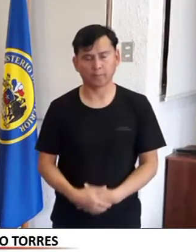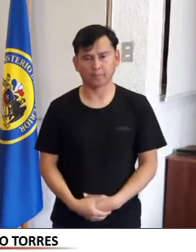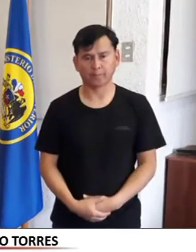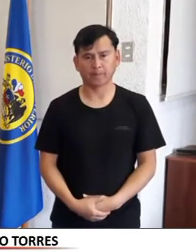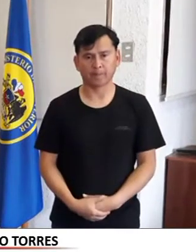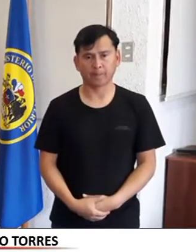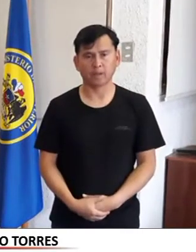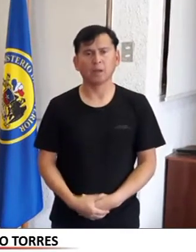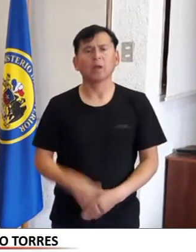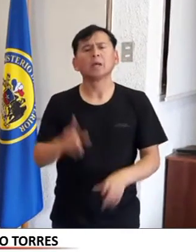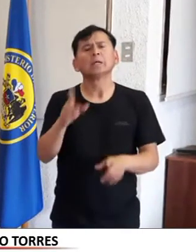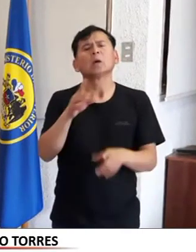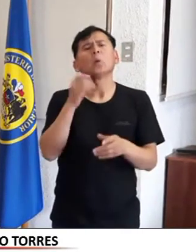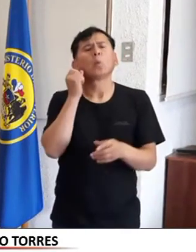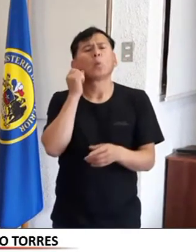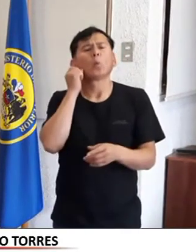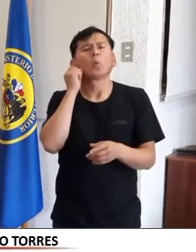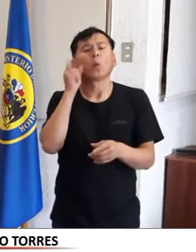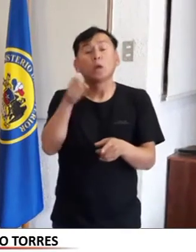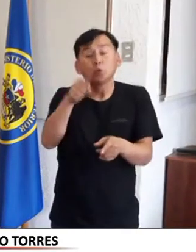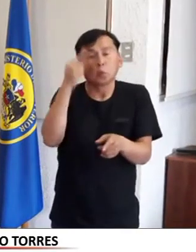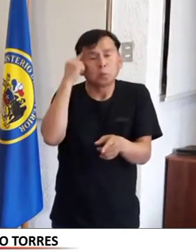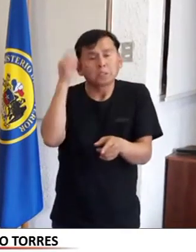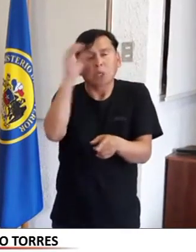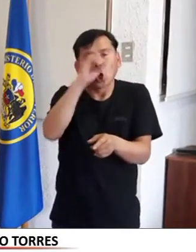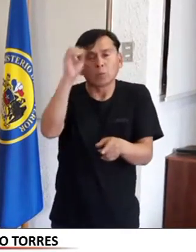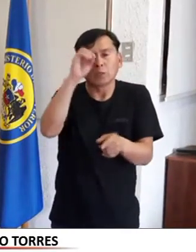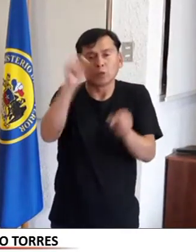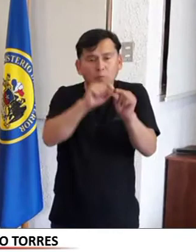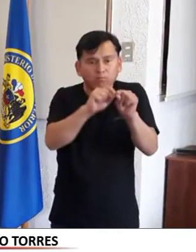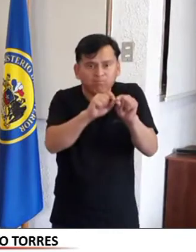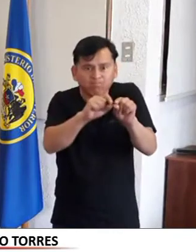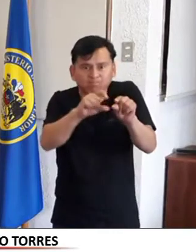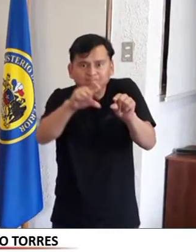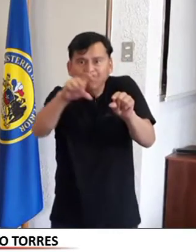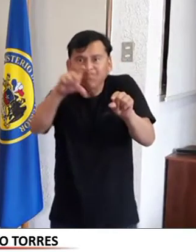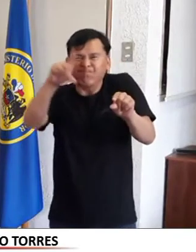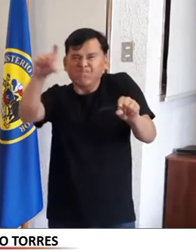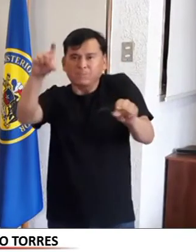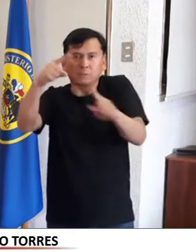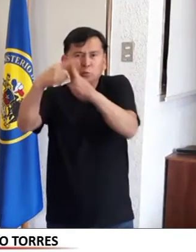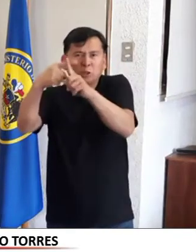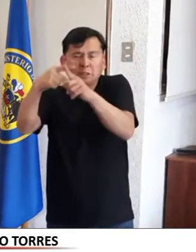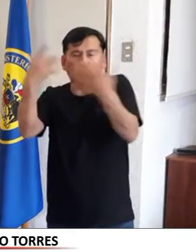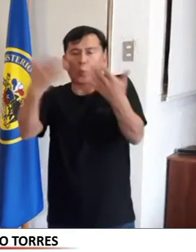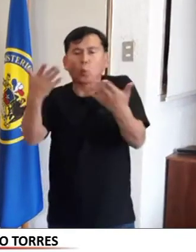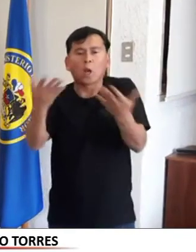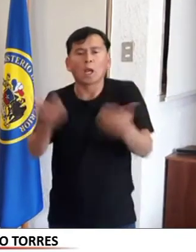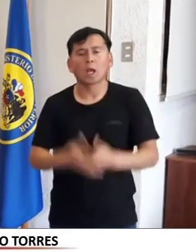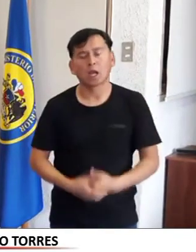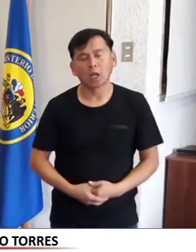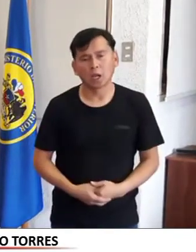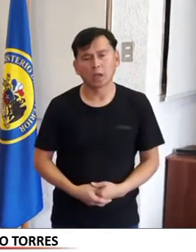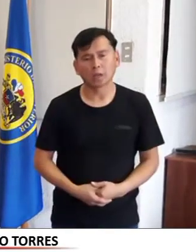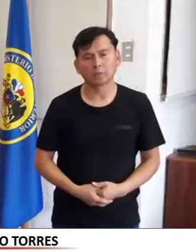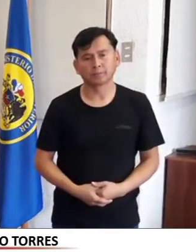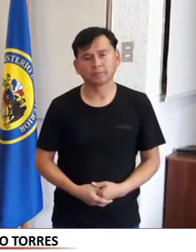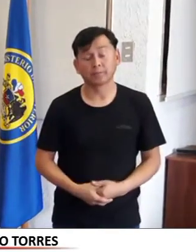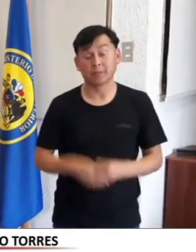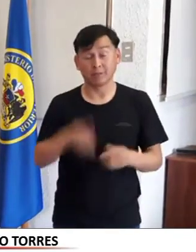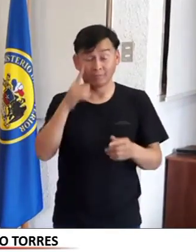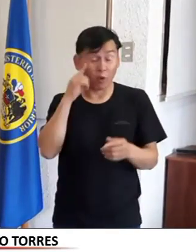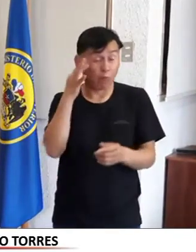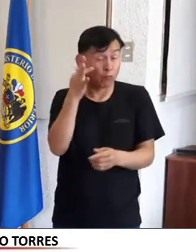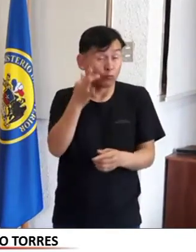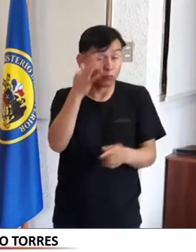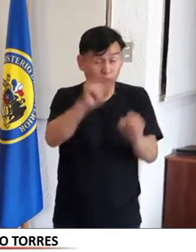¿Cuál es la proyección del PIC a nivel regional y si podría coincidir con otras enfermedades respiratorias? La